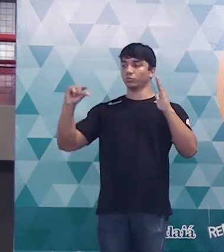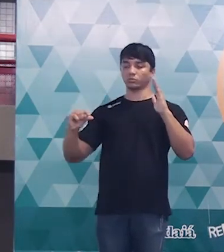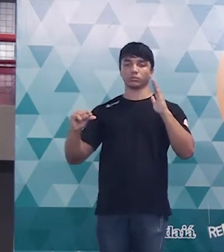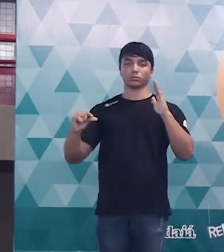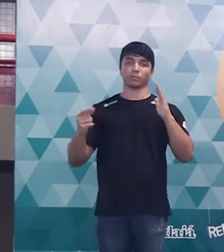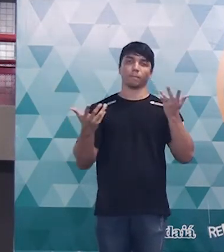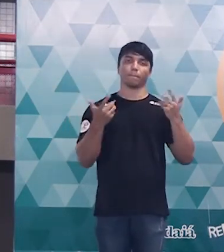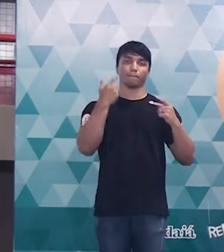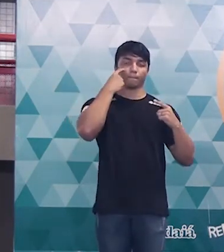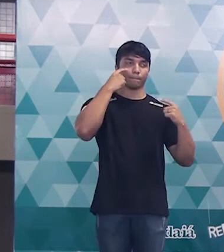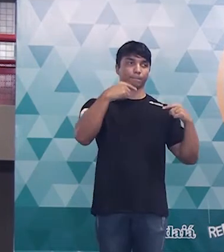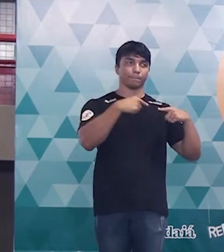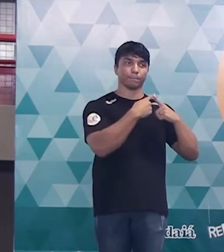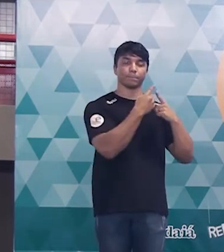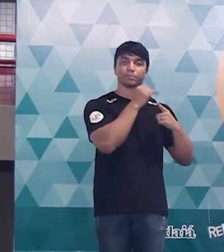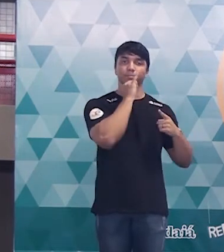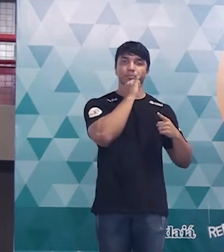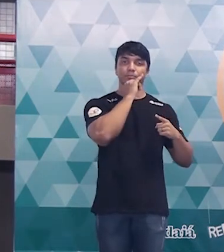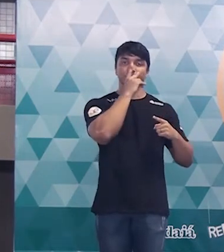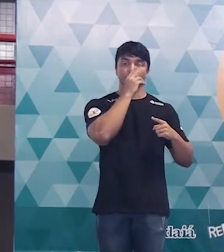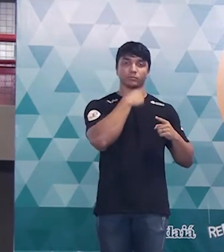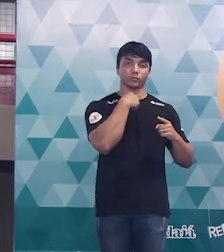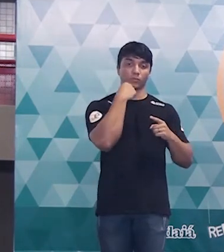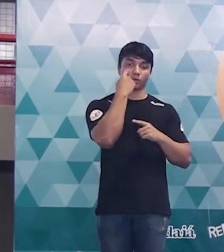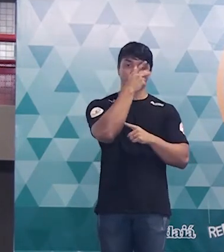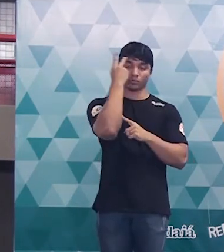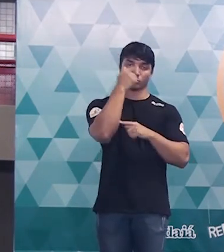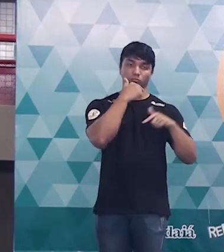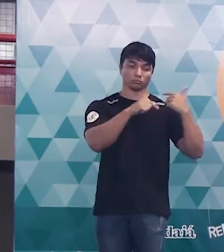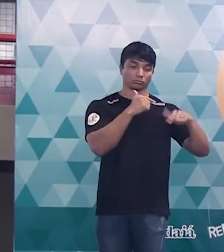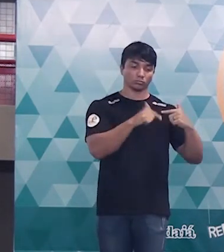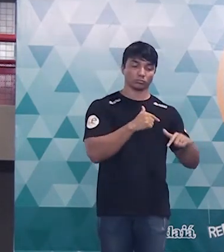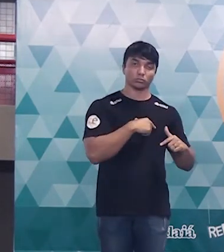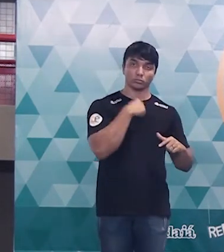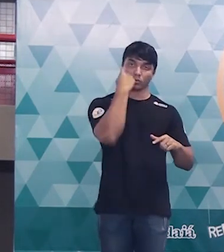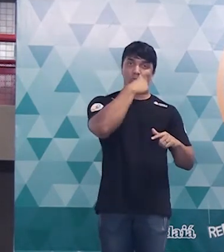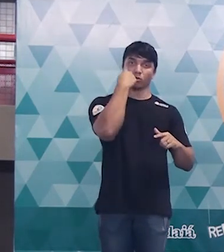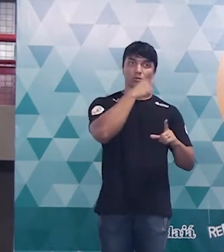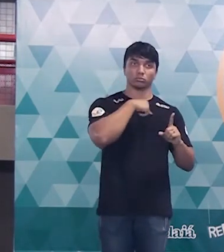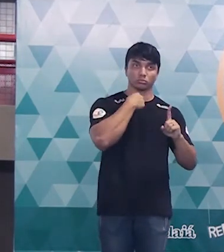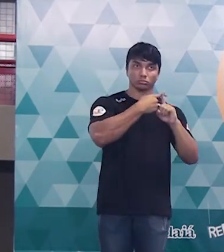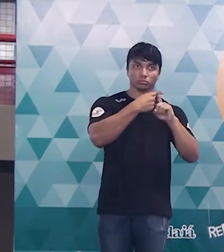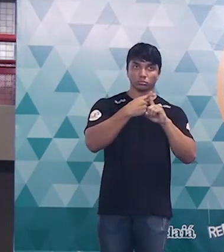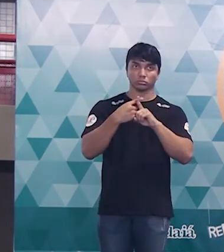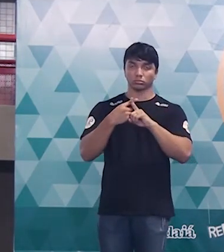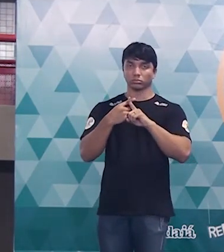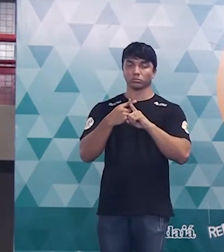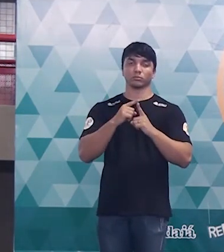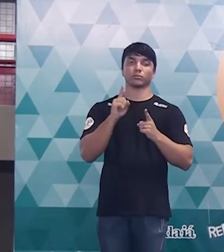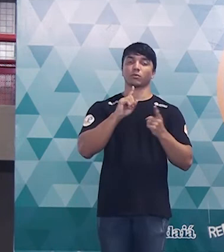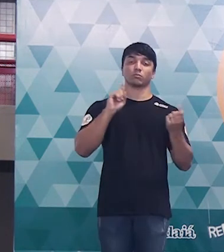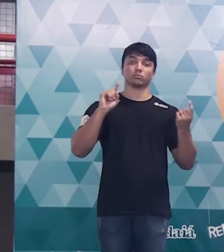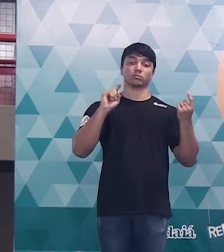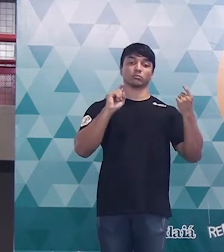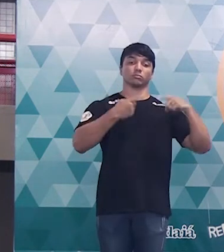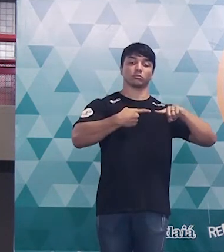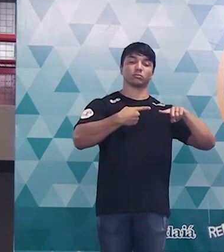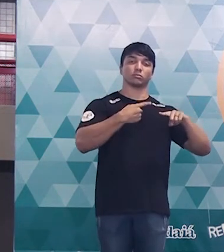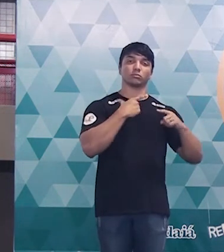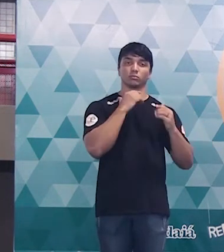só. Quanto mais operários, mais horas? Não. São